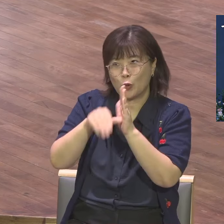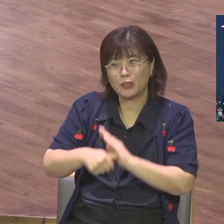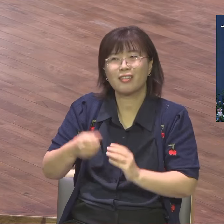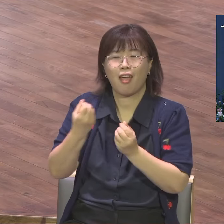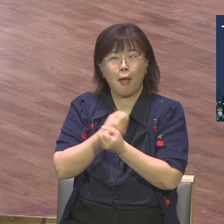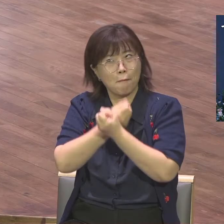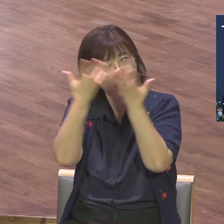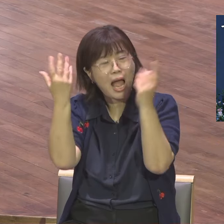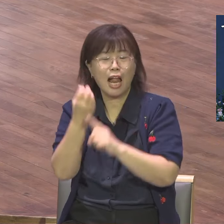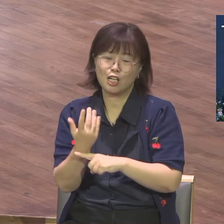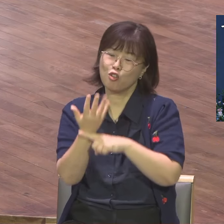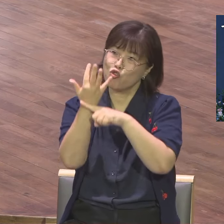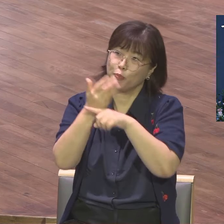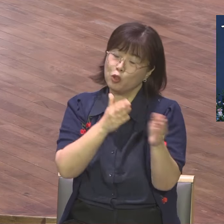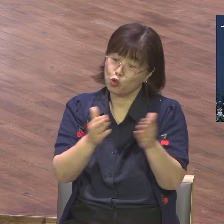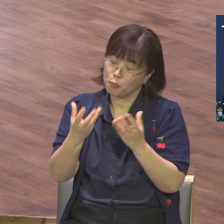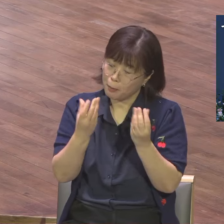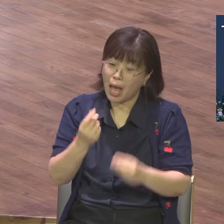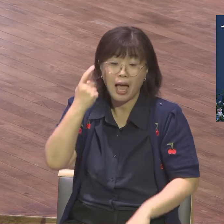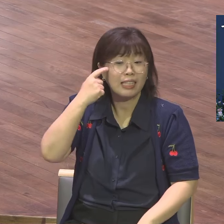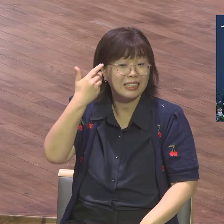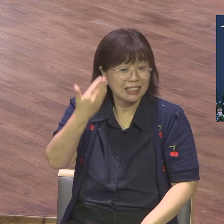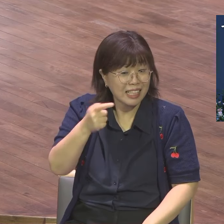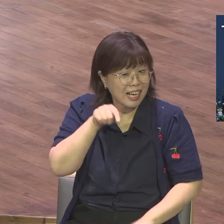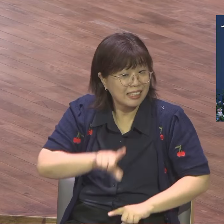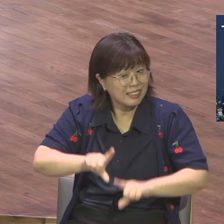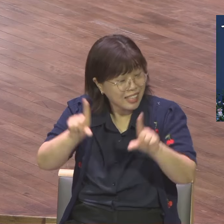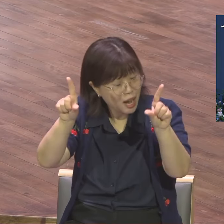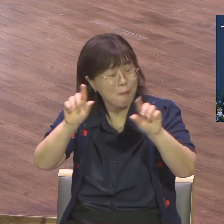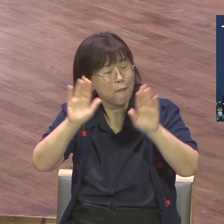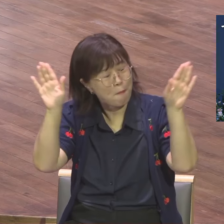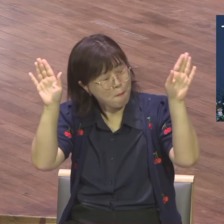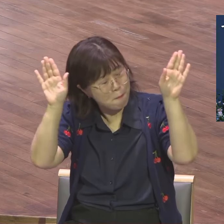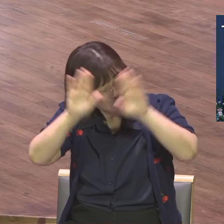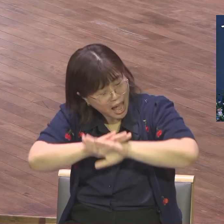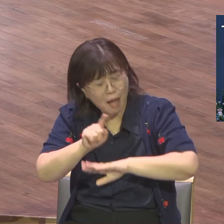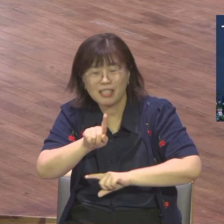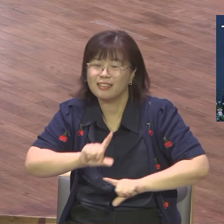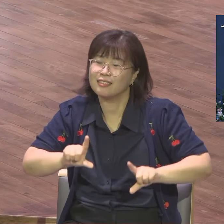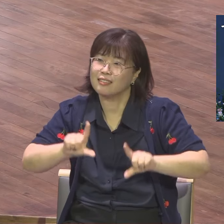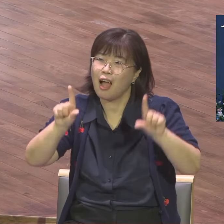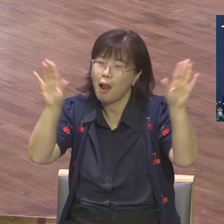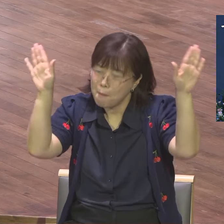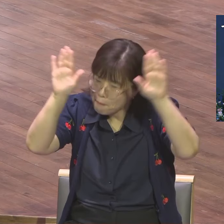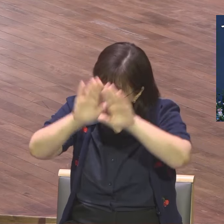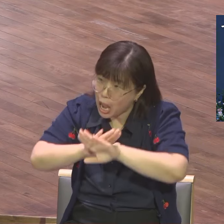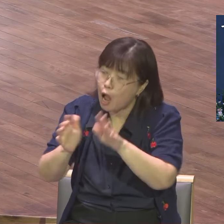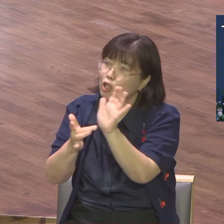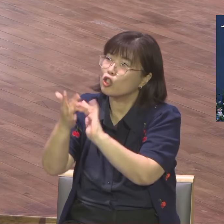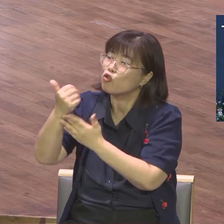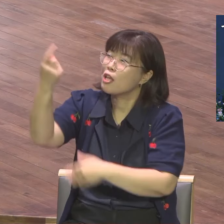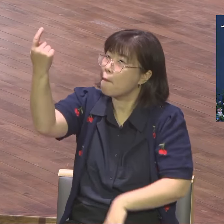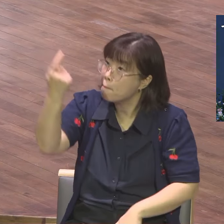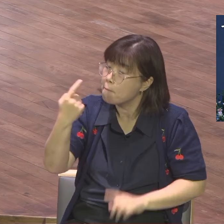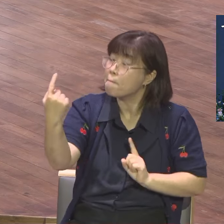그날 밤, 그날 밤에 주님 맞을 등불이